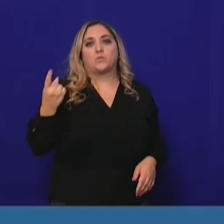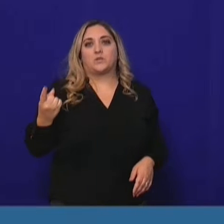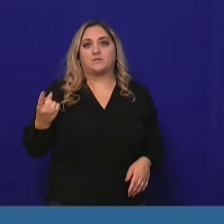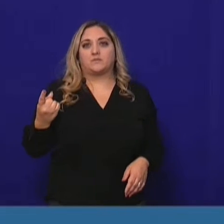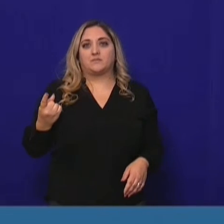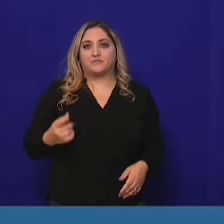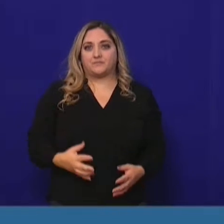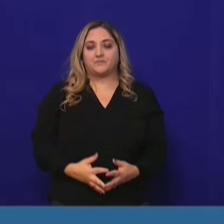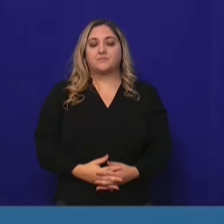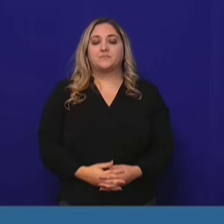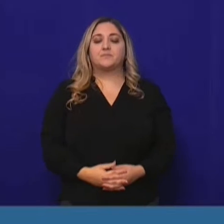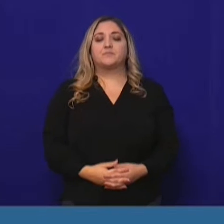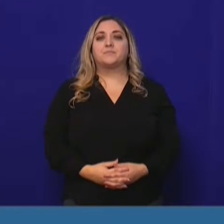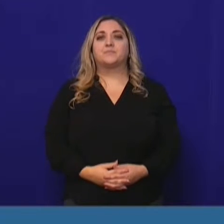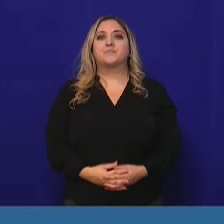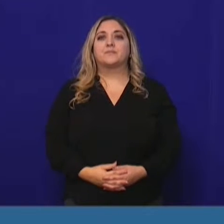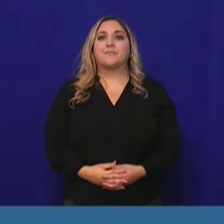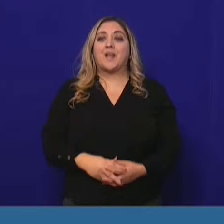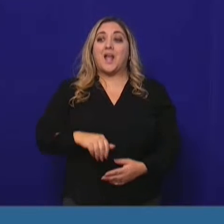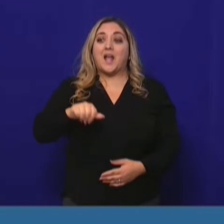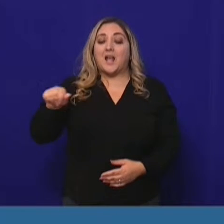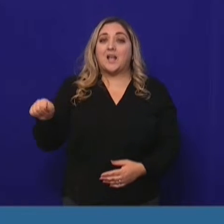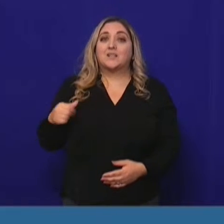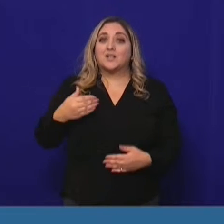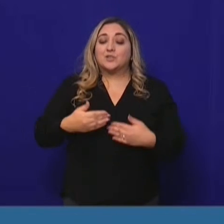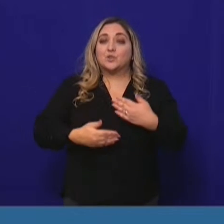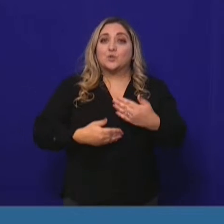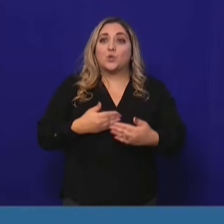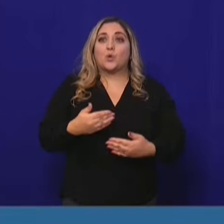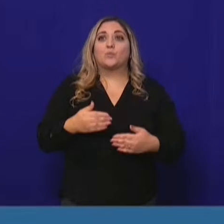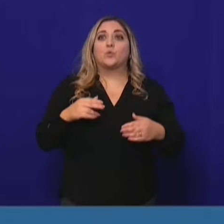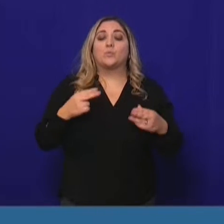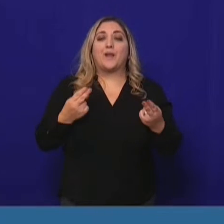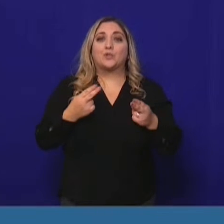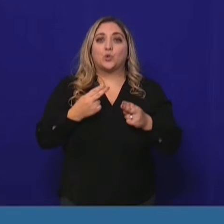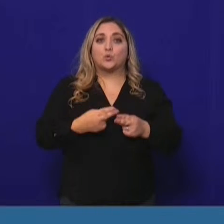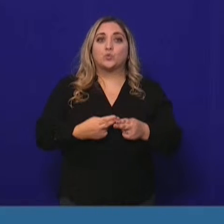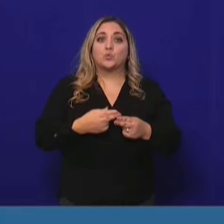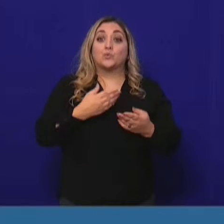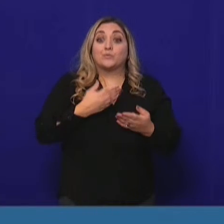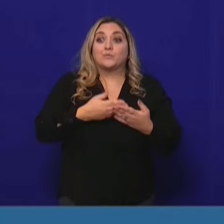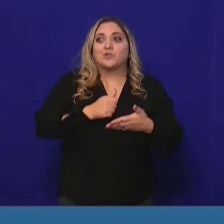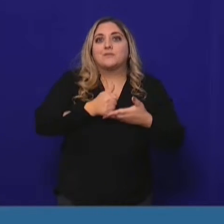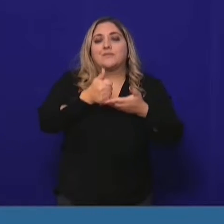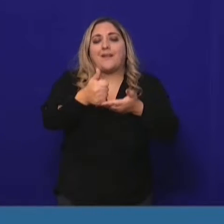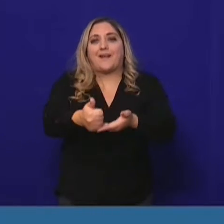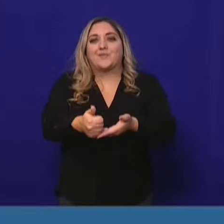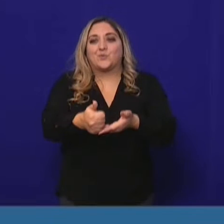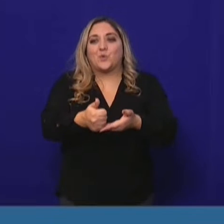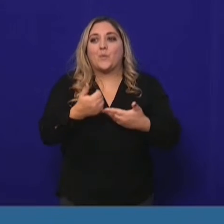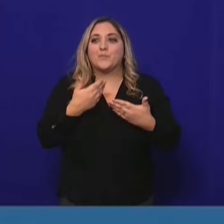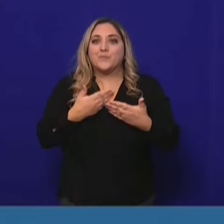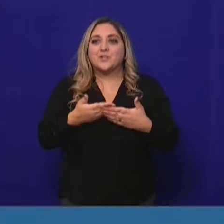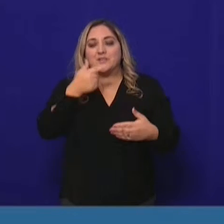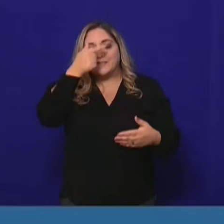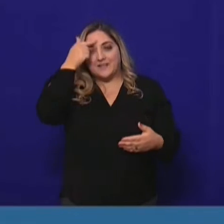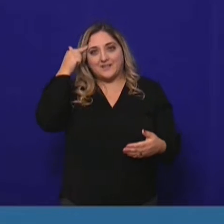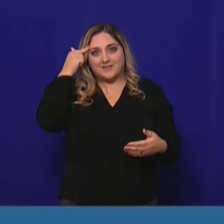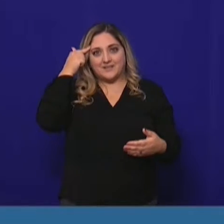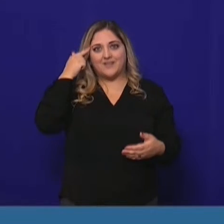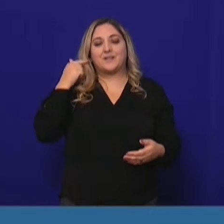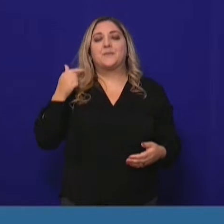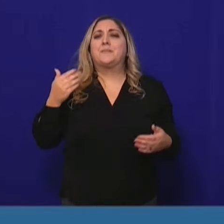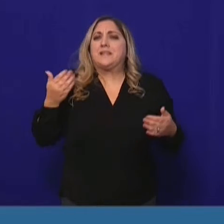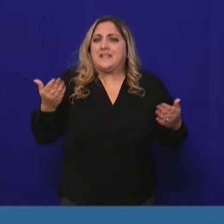għalih. Aħna qed inkomplu nsaħħu iktar il-mod ta' kif nistgħu ngħinukom biex kun tistgħu tagħmlu t-test.